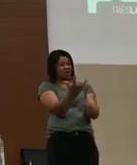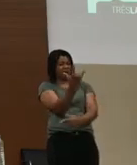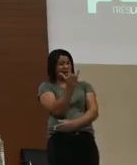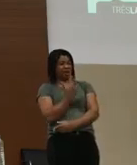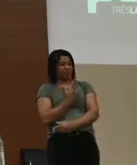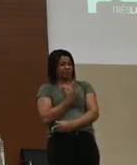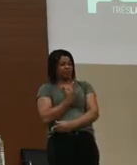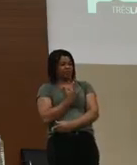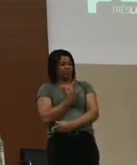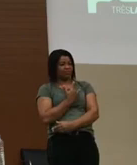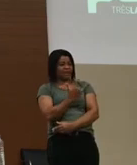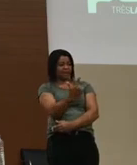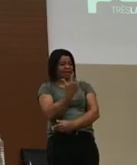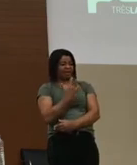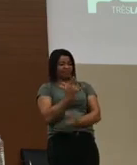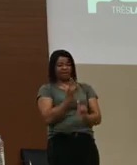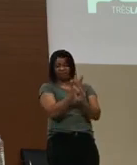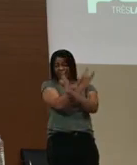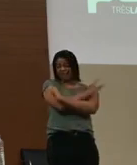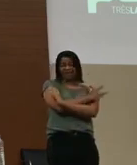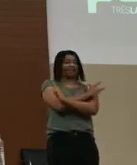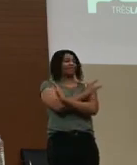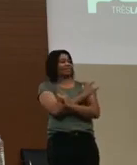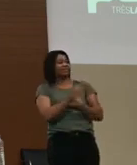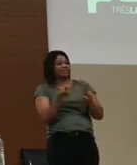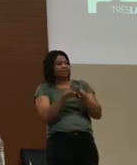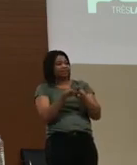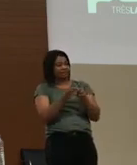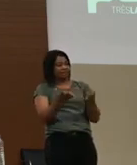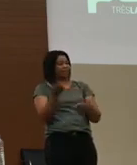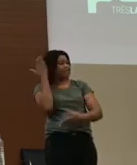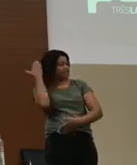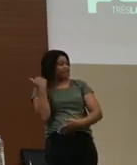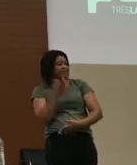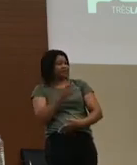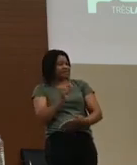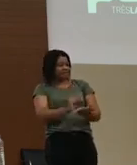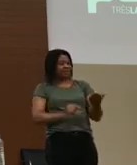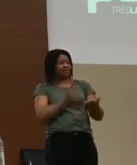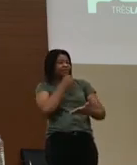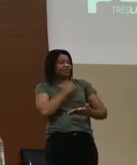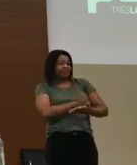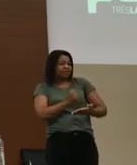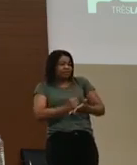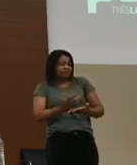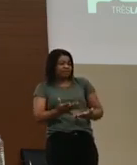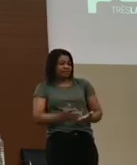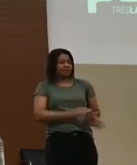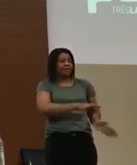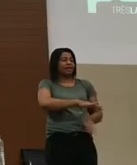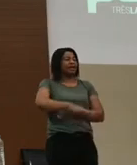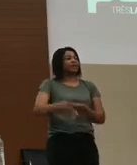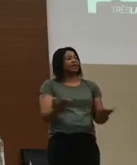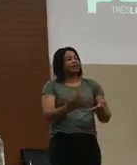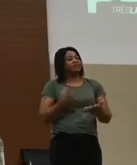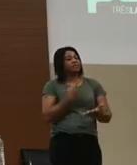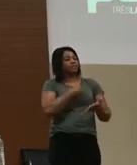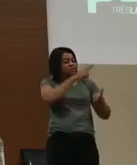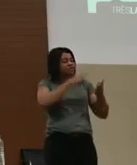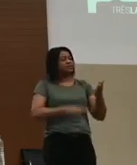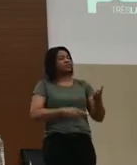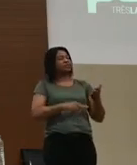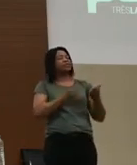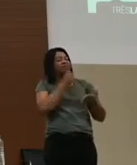Eu pergunto, se você começa a ler os evangelhos, veja quantas orações Jesus